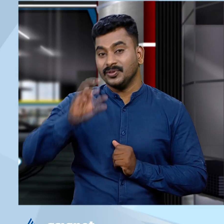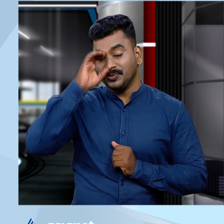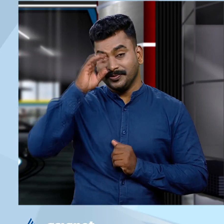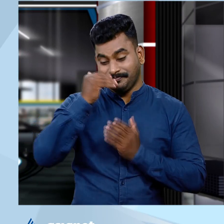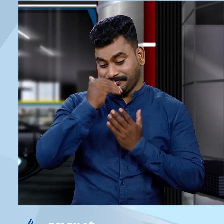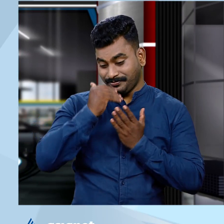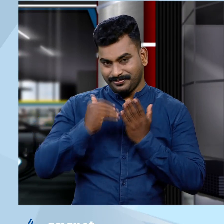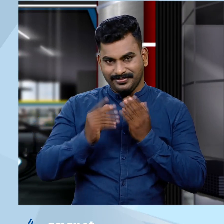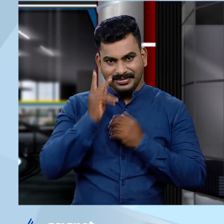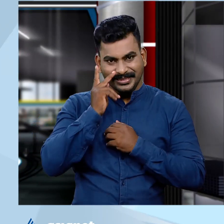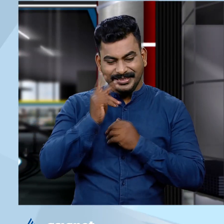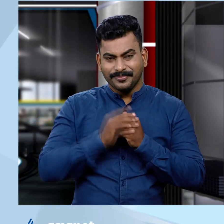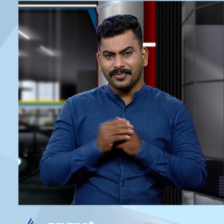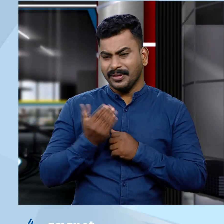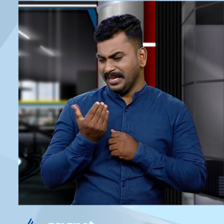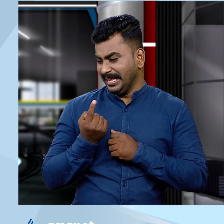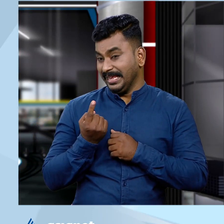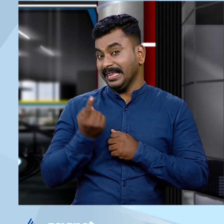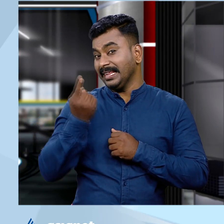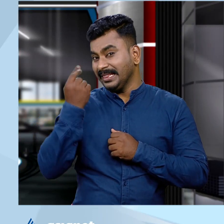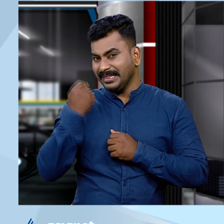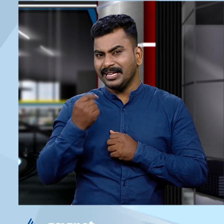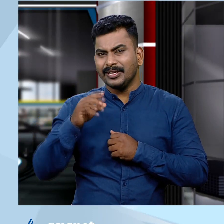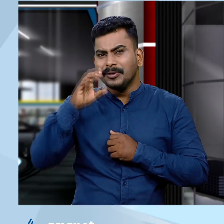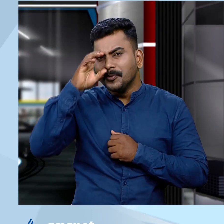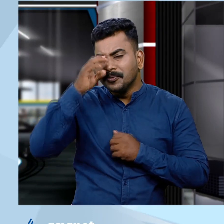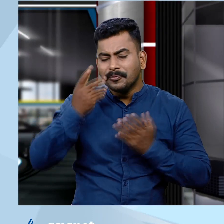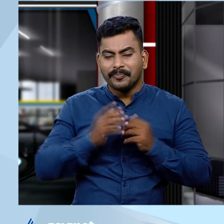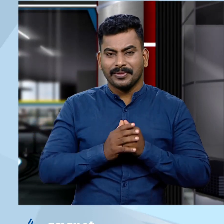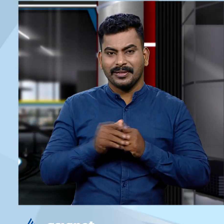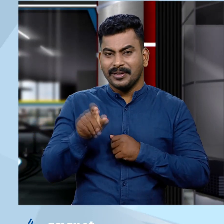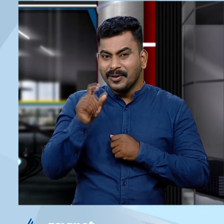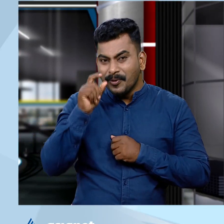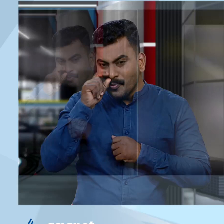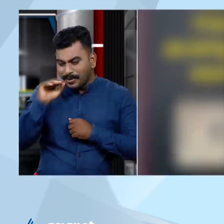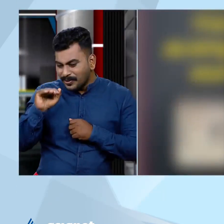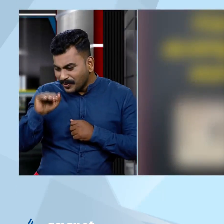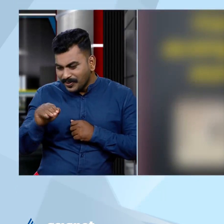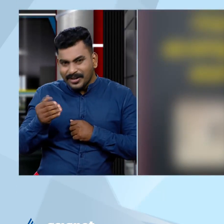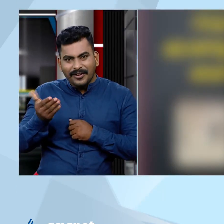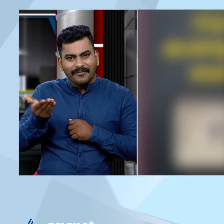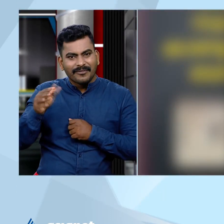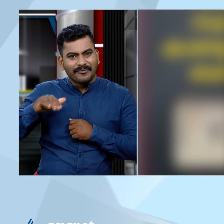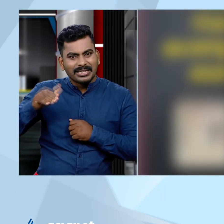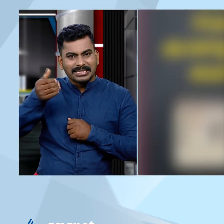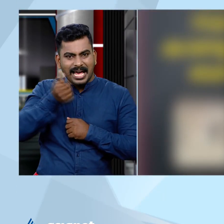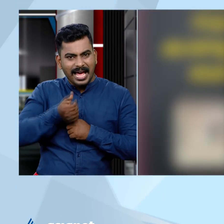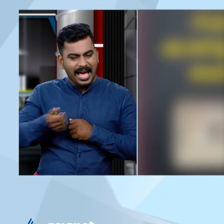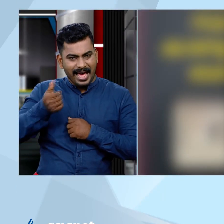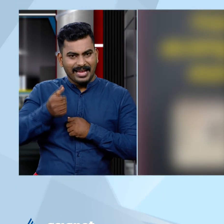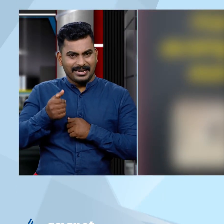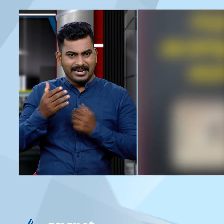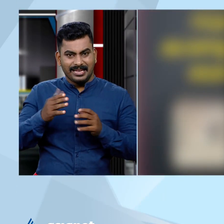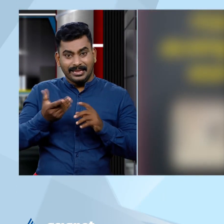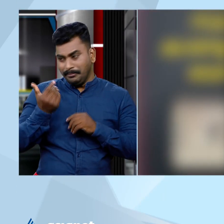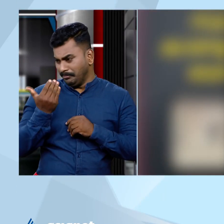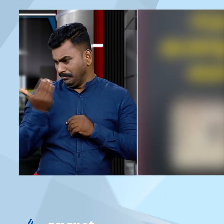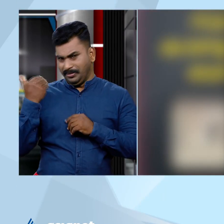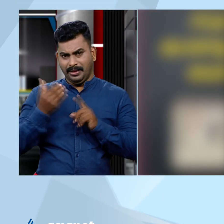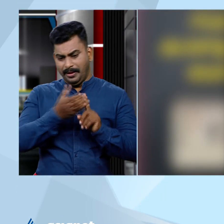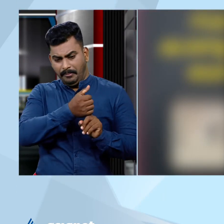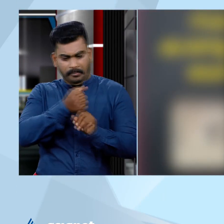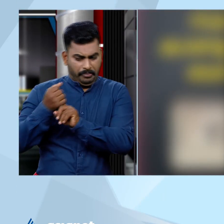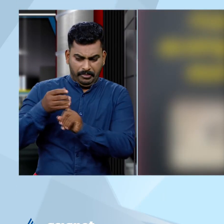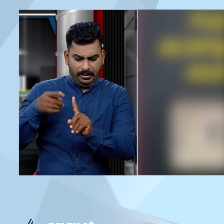കൊല്ലം ഓയൂരിൽ 6 വയസ്സുകാരിയെ തട്ടിക്കൊണ്ടുപോയ പ്രതികൾ സഞ്ചരിച്ചു എന്ന് കരുതുന്ന കാറിന്റെ നമ്പർ പ്ലേറ്റ് കേന്ദ്രീകരിച്ച് അന്വേഷണം. ഈ നമ്പർ